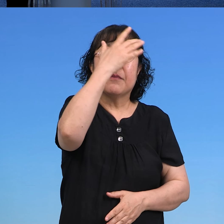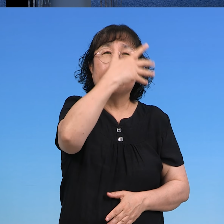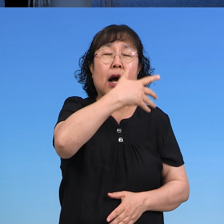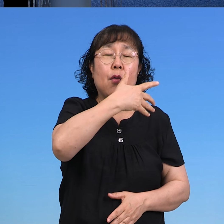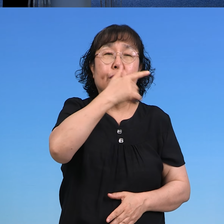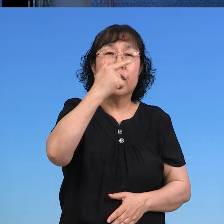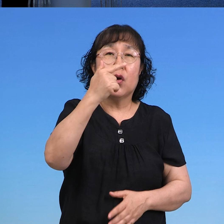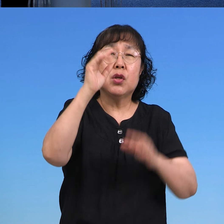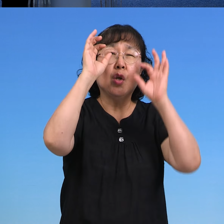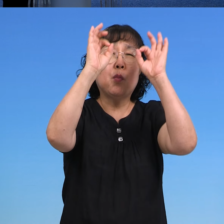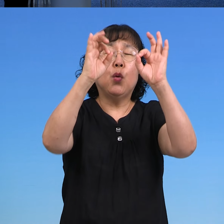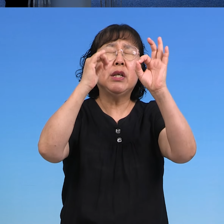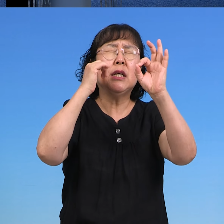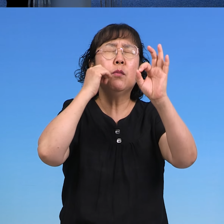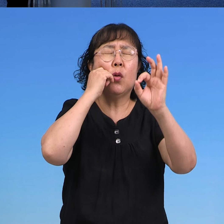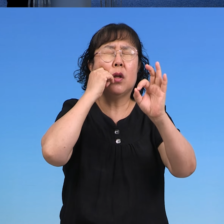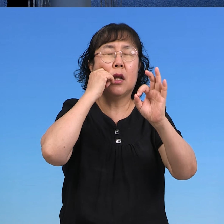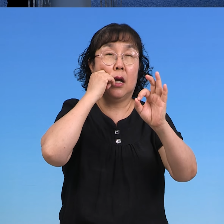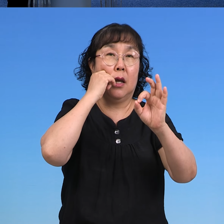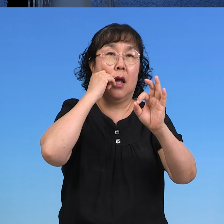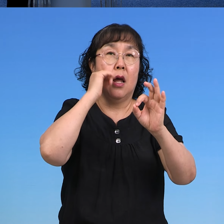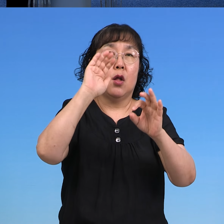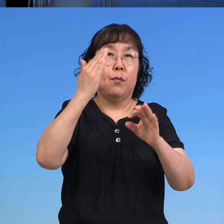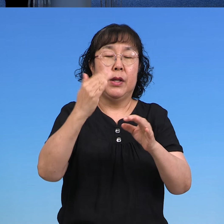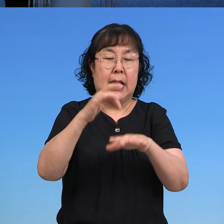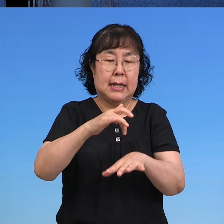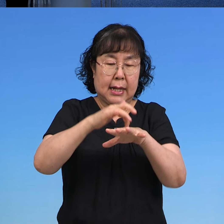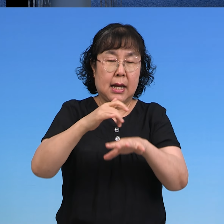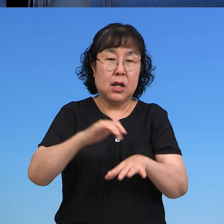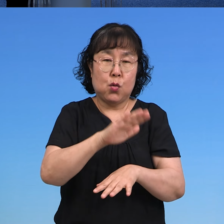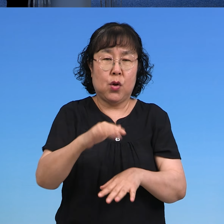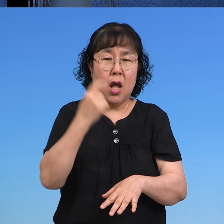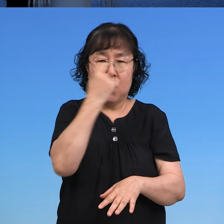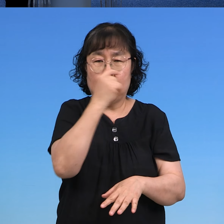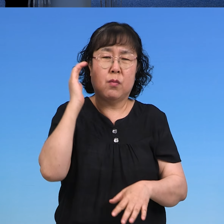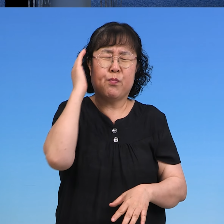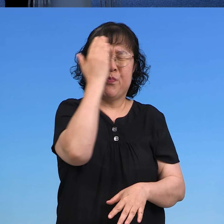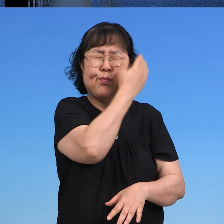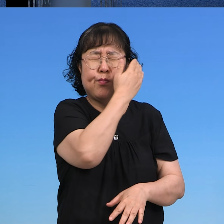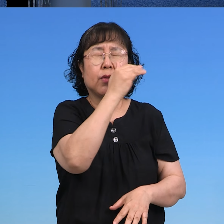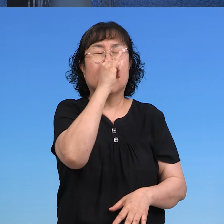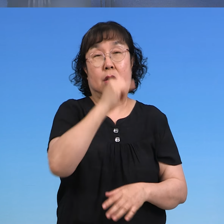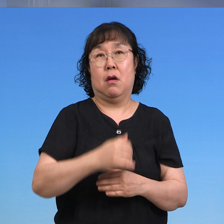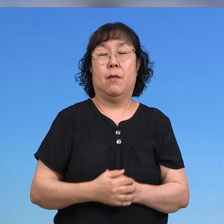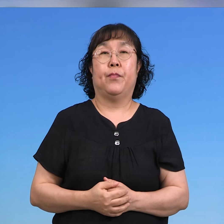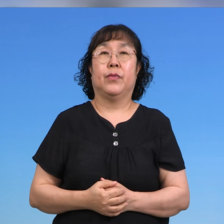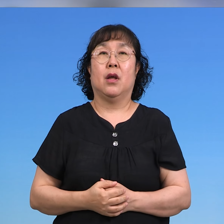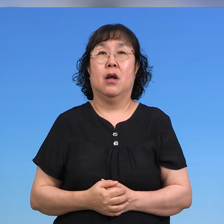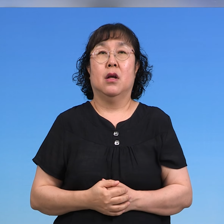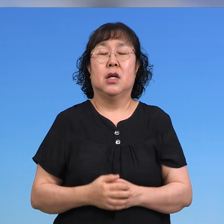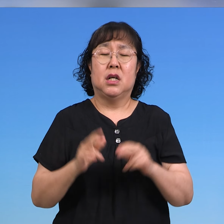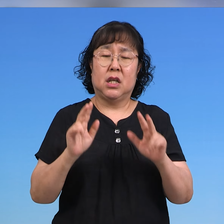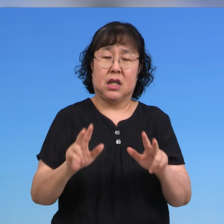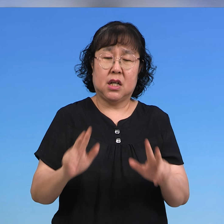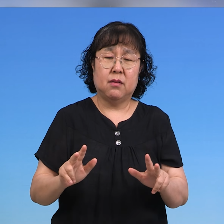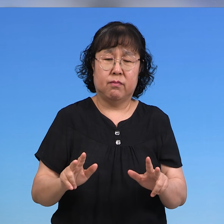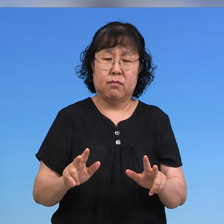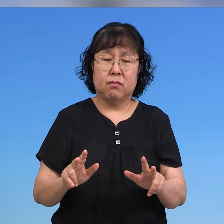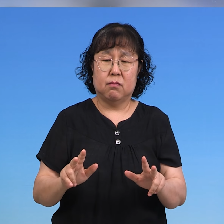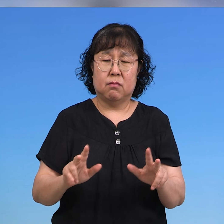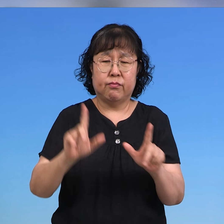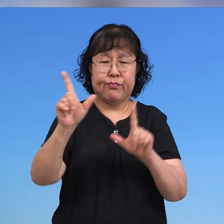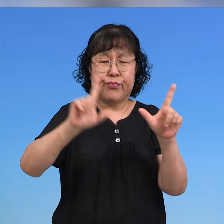된다. 딱 이게 오늘 우리 시대 얘기 아닙니까? 오늘 지금 이 시대가 무슨 드라마니 영화니